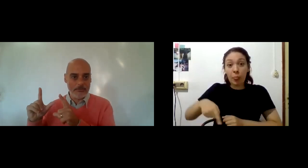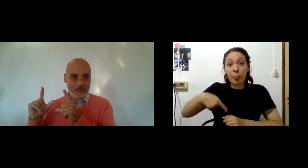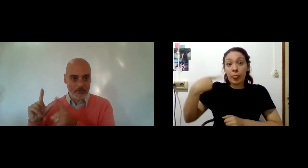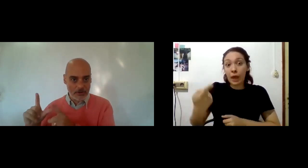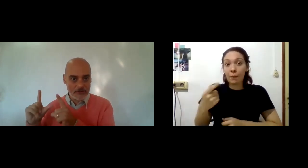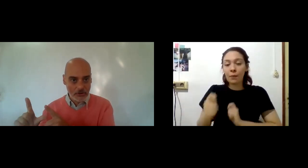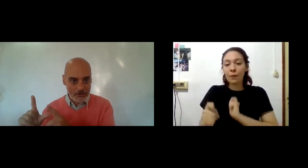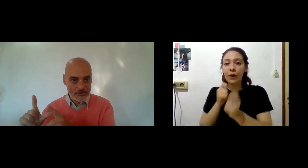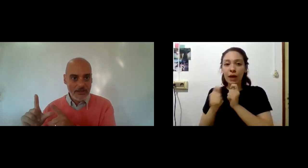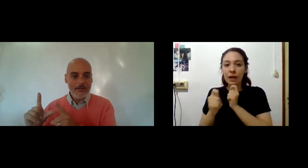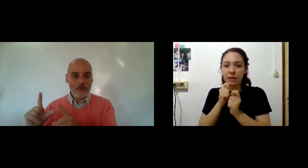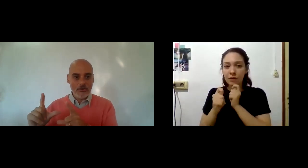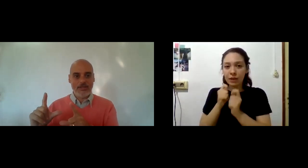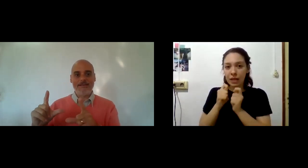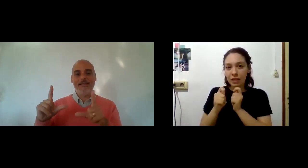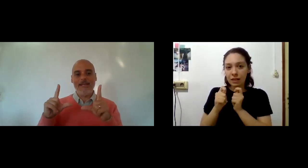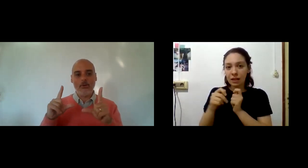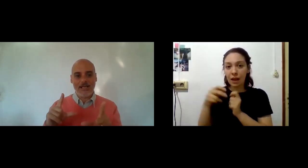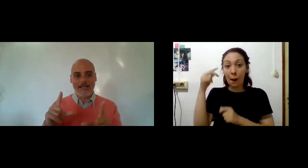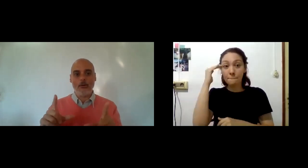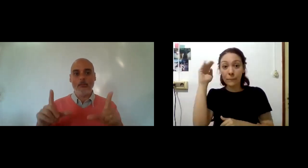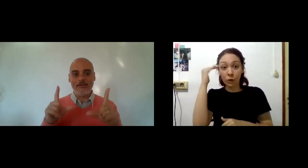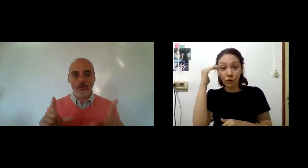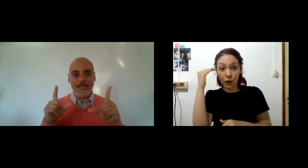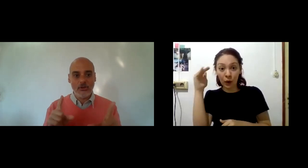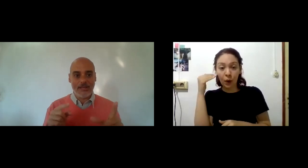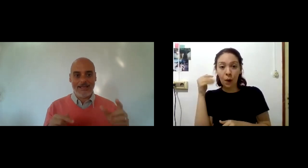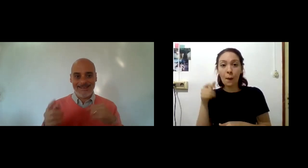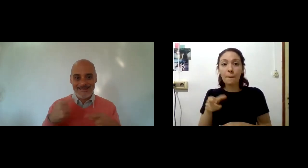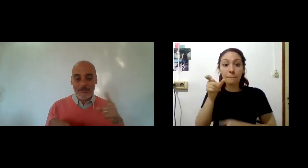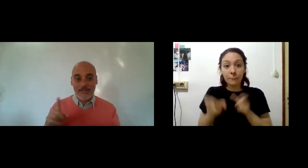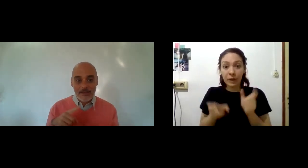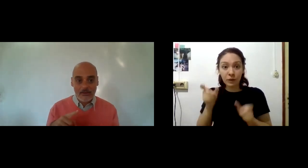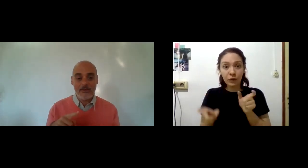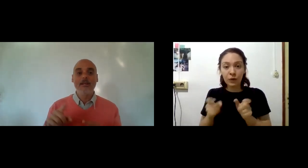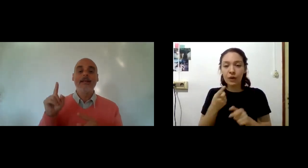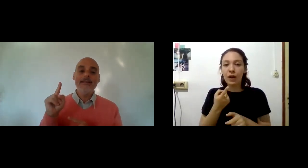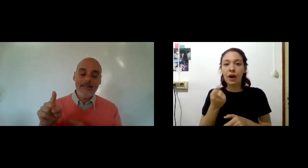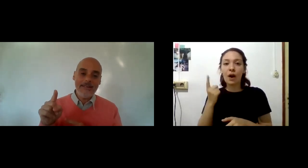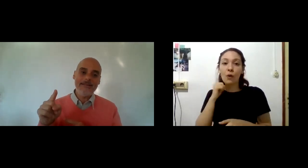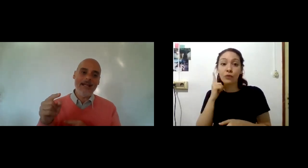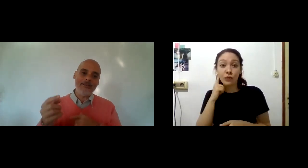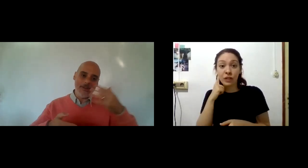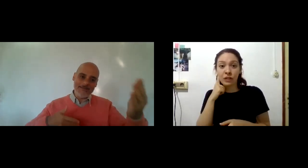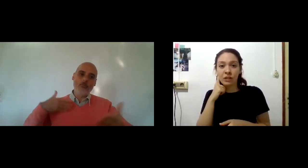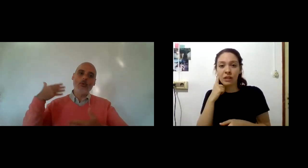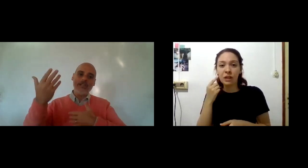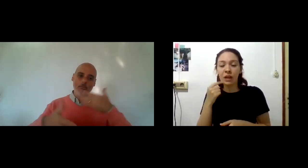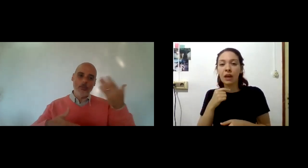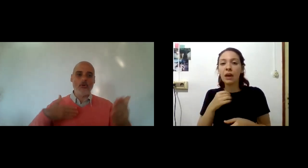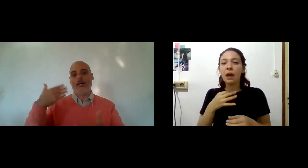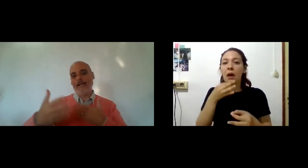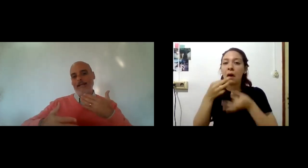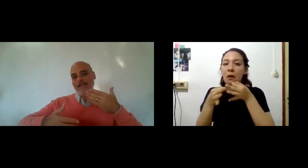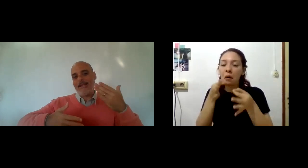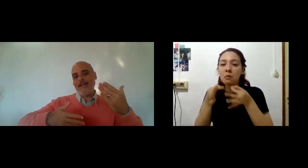equipo de profesores sordos donde tienen que demostrar la comprensión lectora de ese video y a su vez mostrar